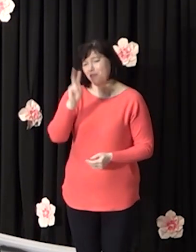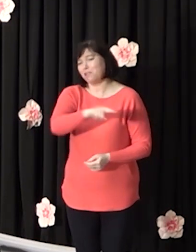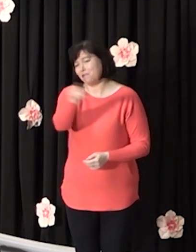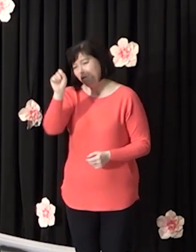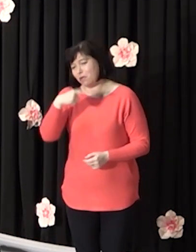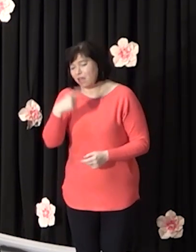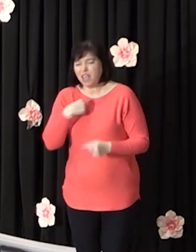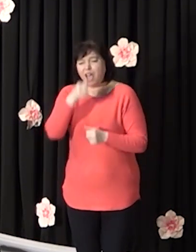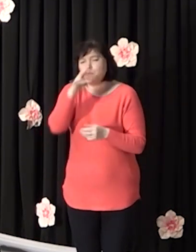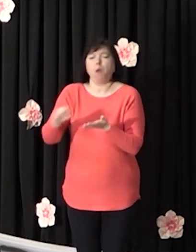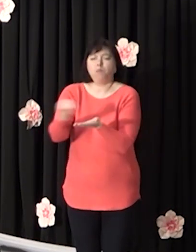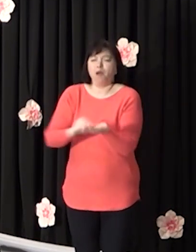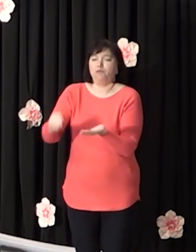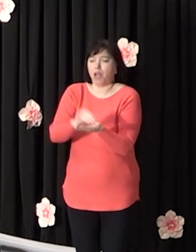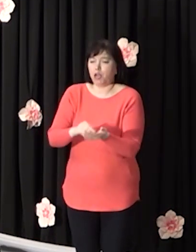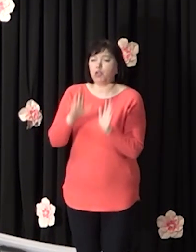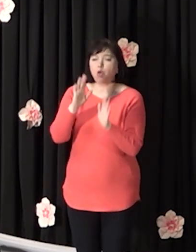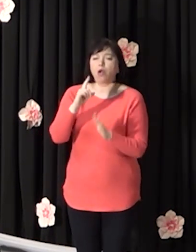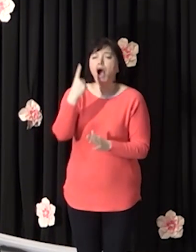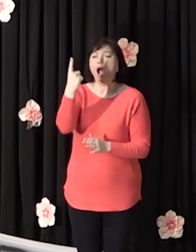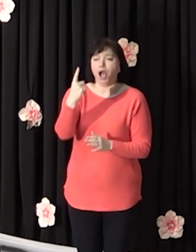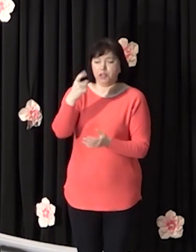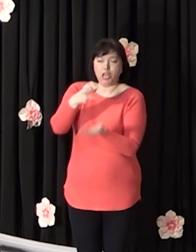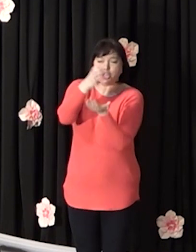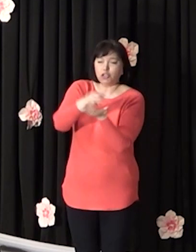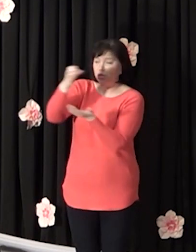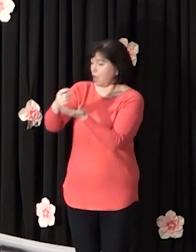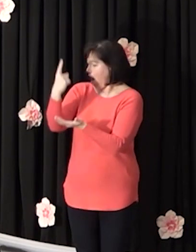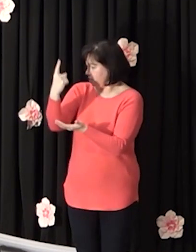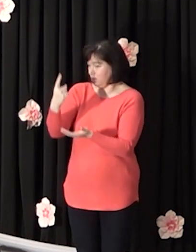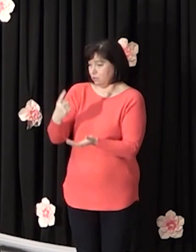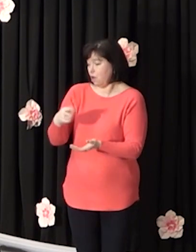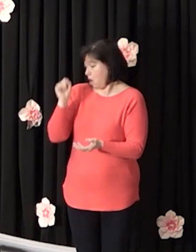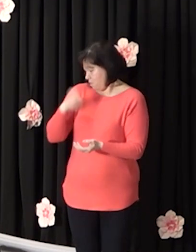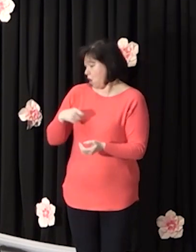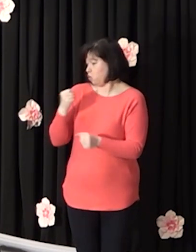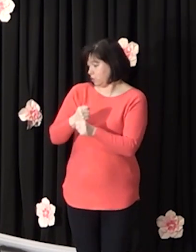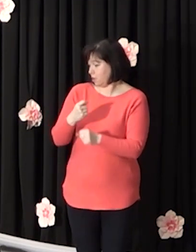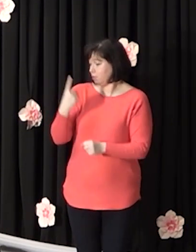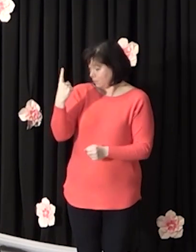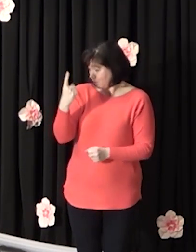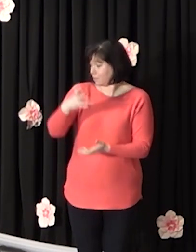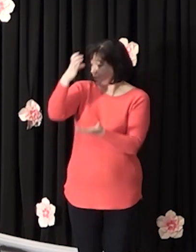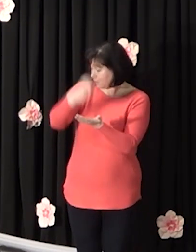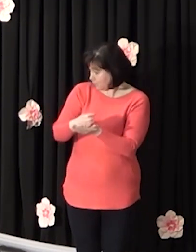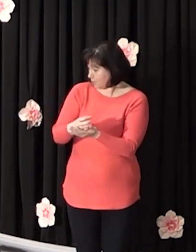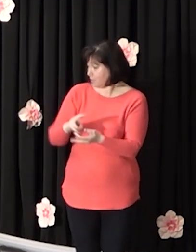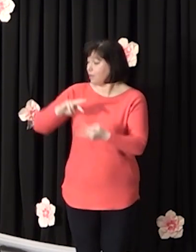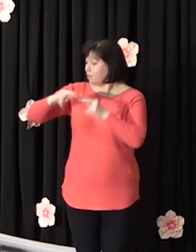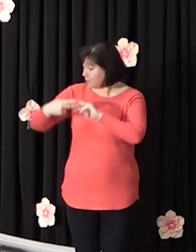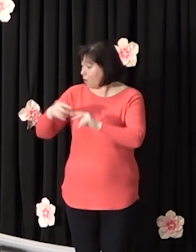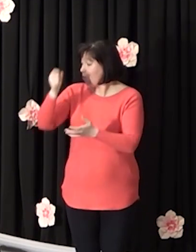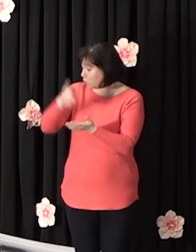может сказать, что я не могу повторить этот фокус всего лишь одним цилиндром. Поэтому я делаю следующее. Стаканчик превращается в